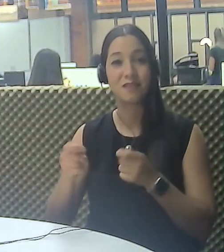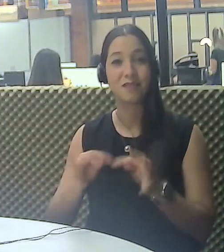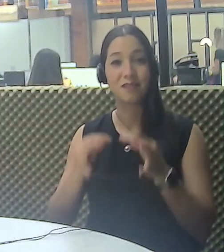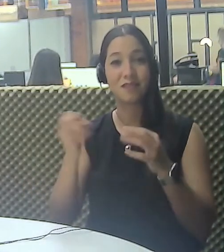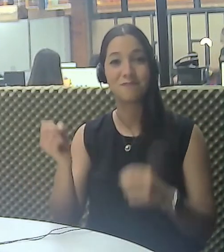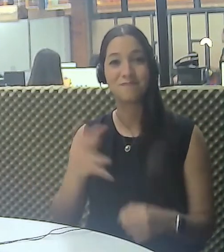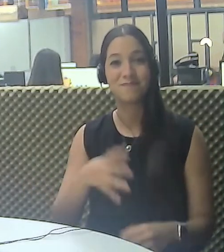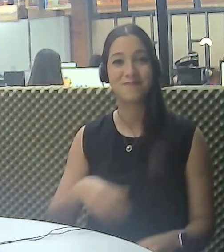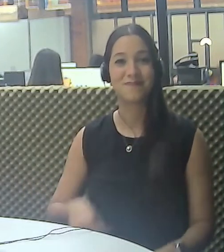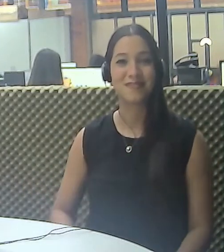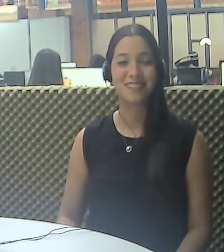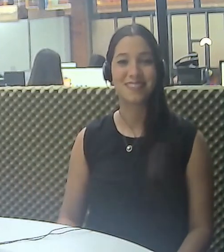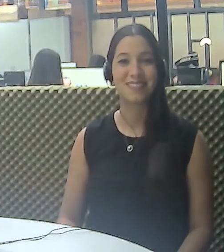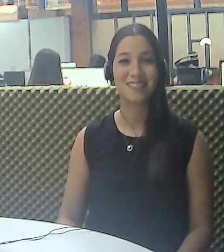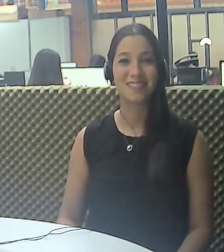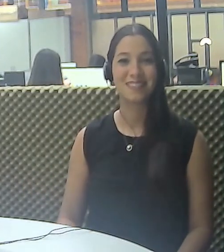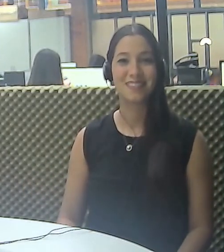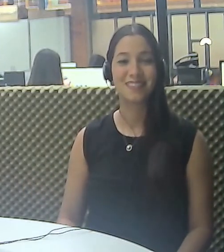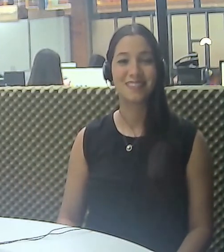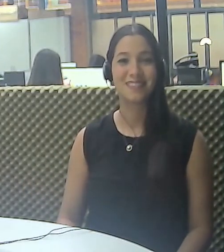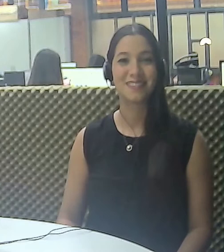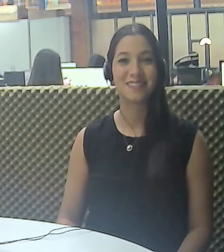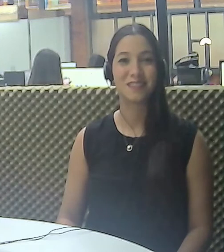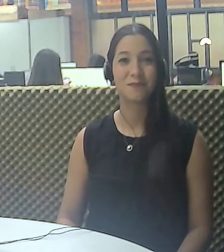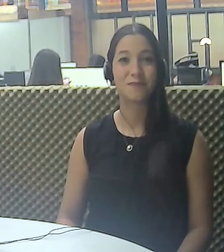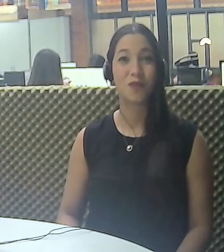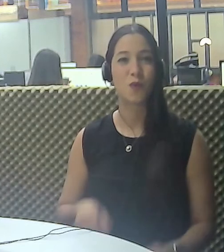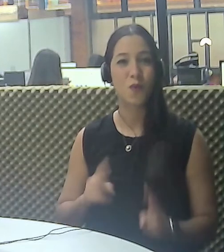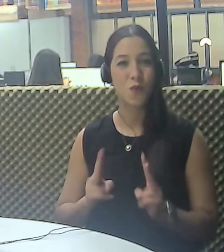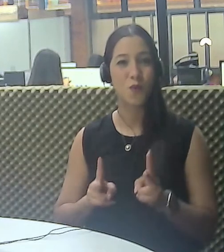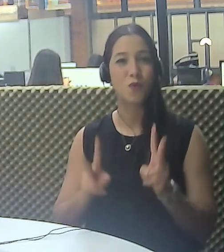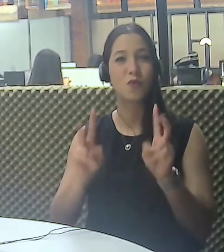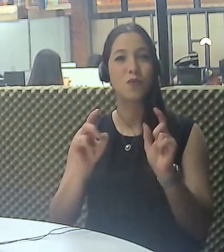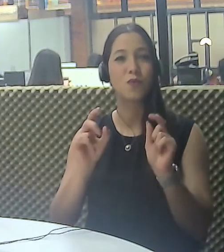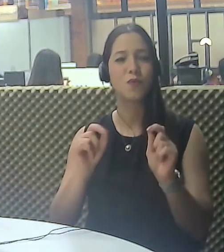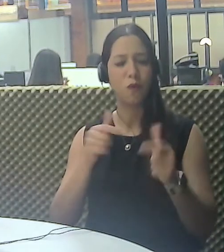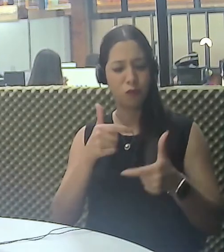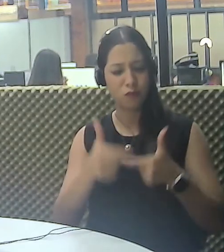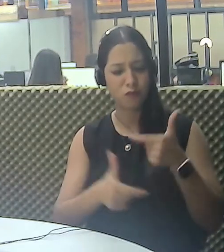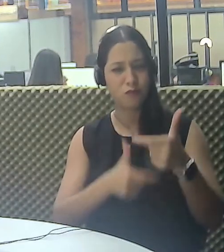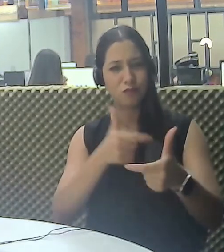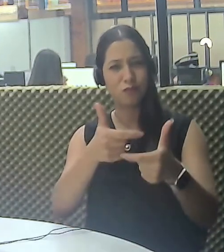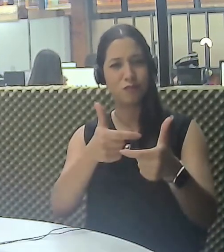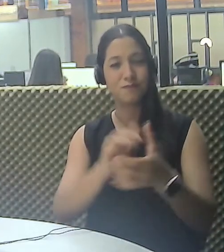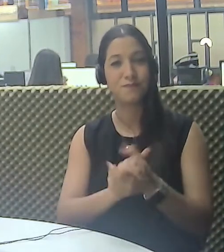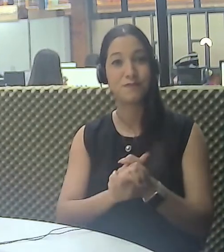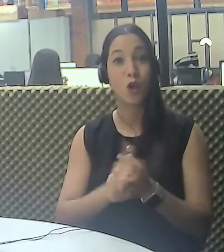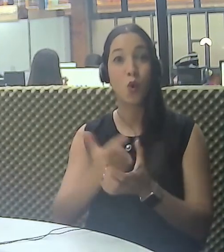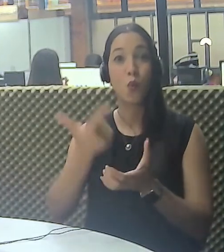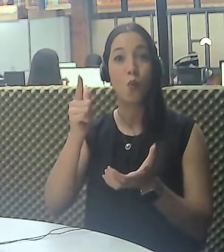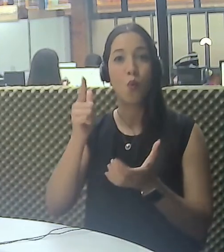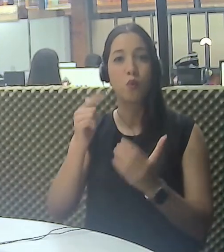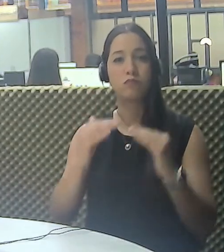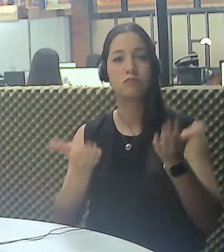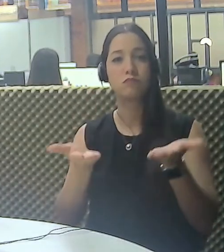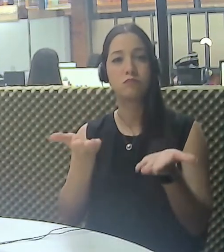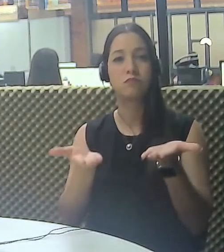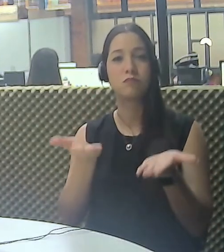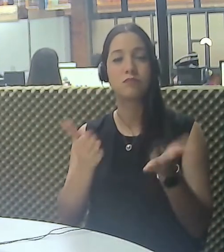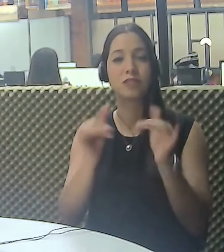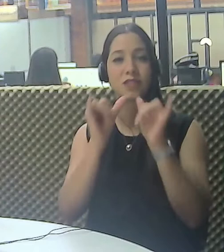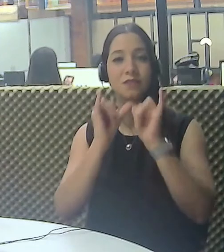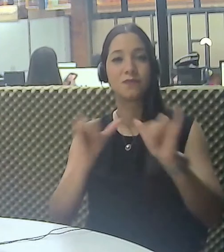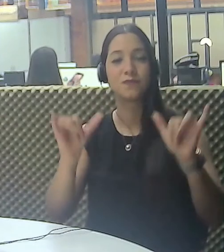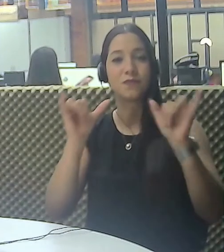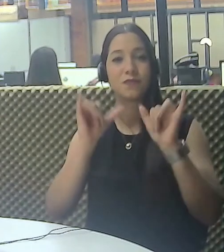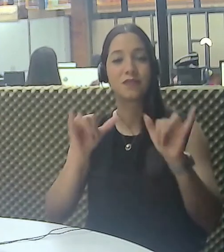e Inovação. E a gente continua falando de geração de empregos. Um outro balanço, dessa vez divulgado pela